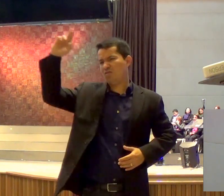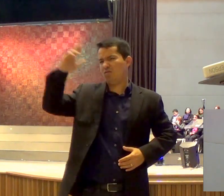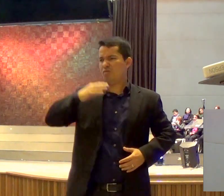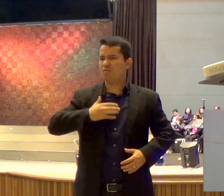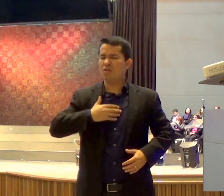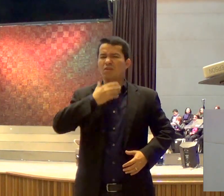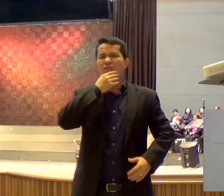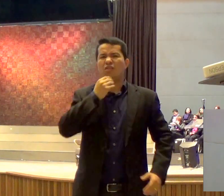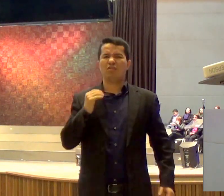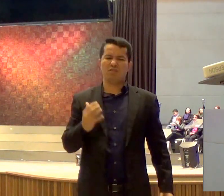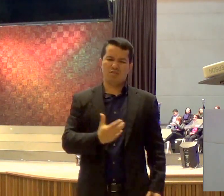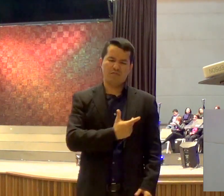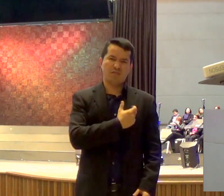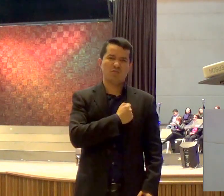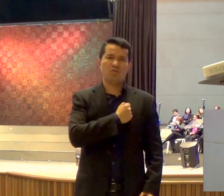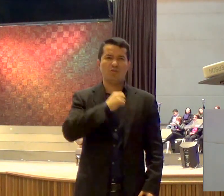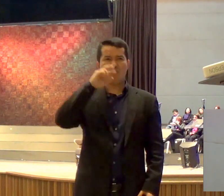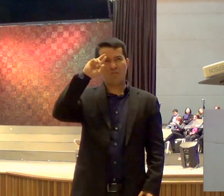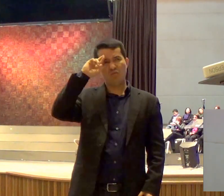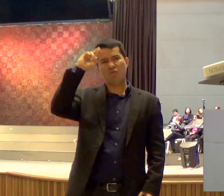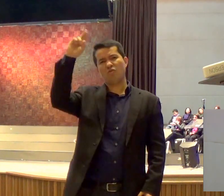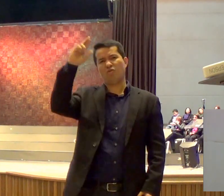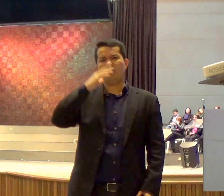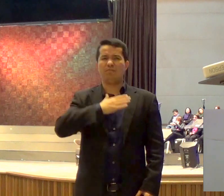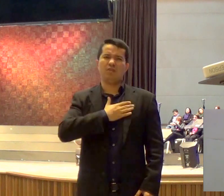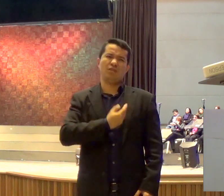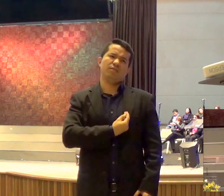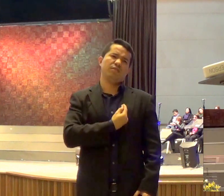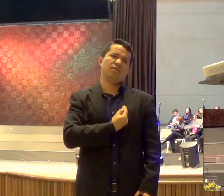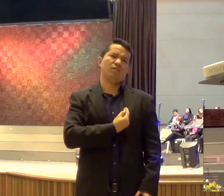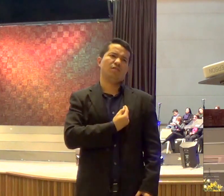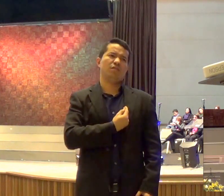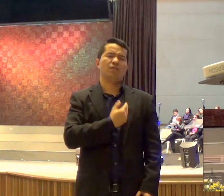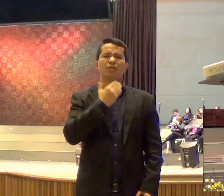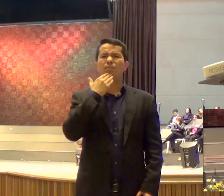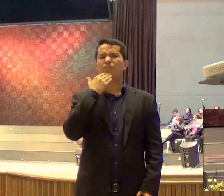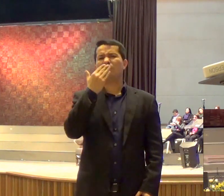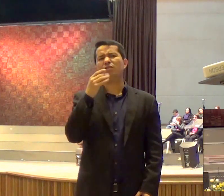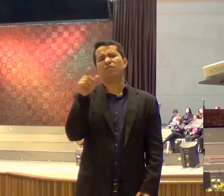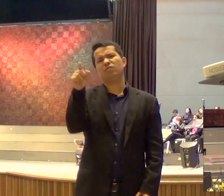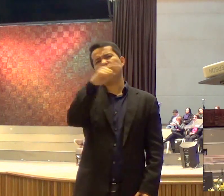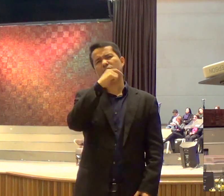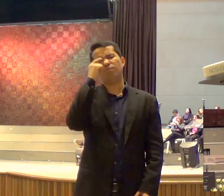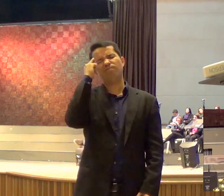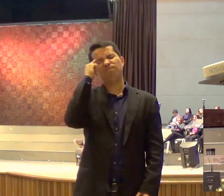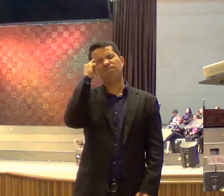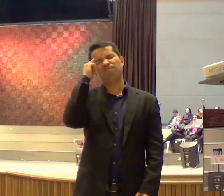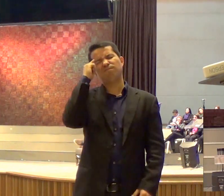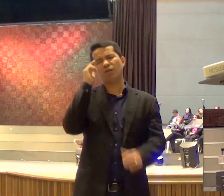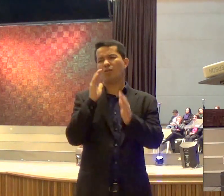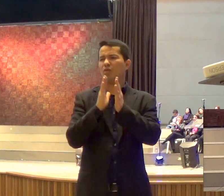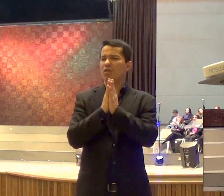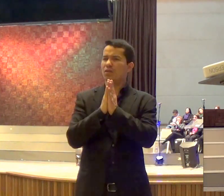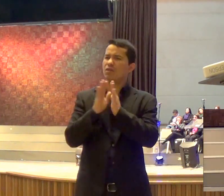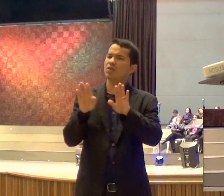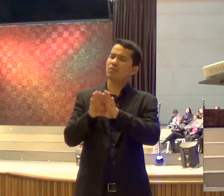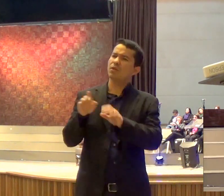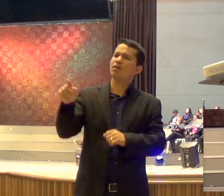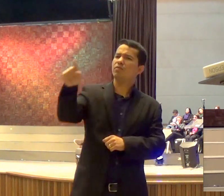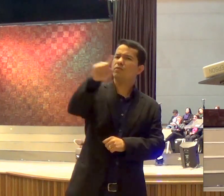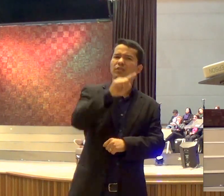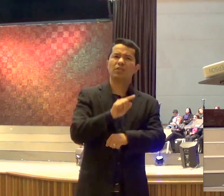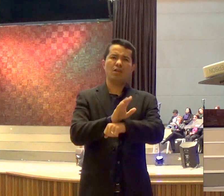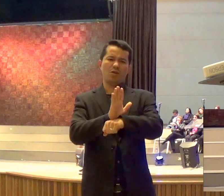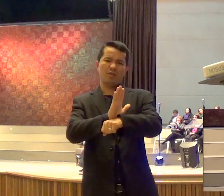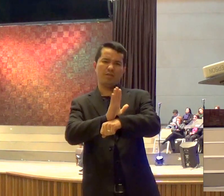se esse é o seu desejo quero convidar toda a igreja abaixar sua cabeça você que nos acompanha pela televisão você que nos